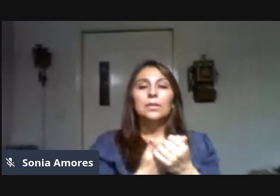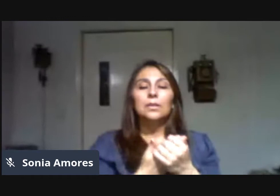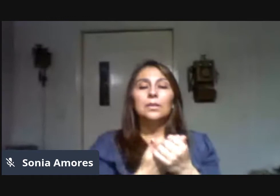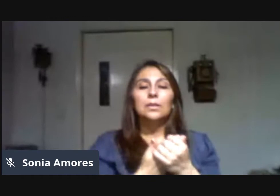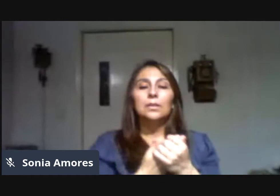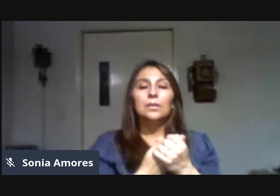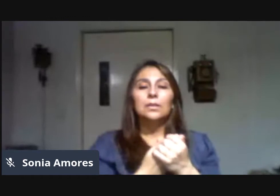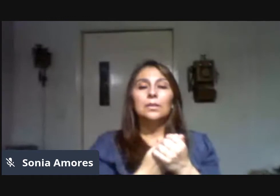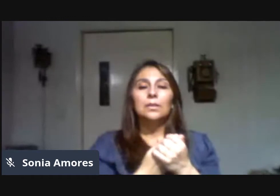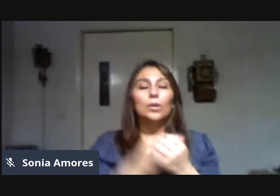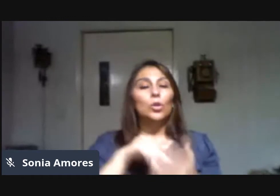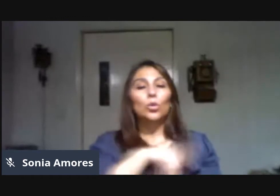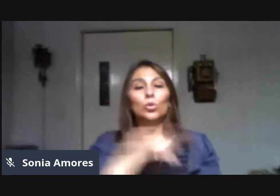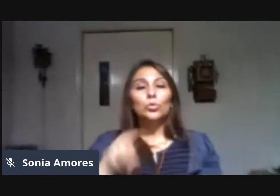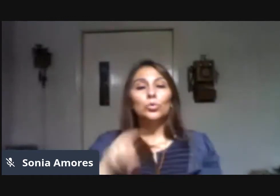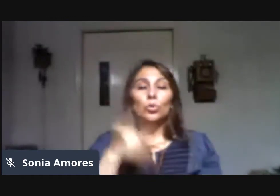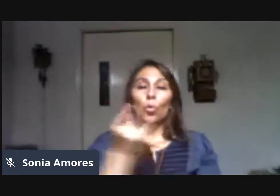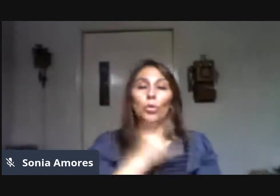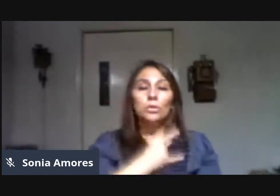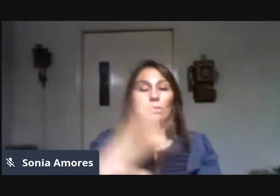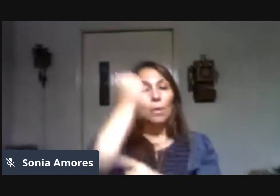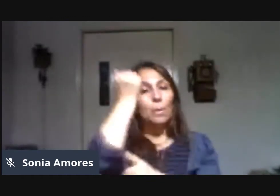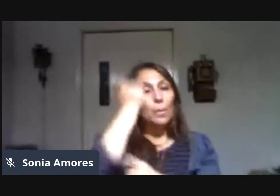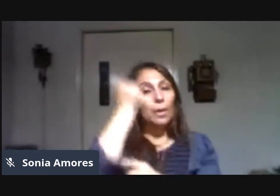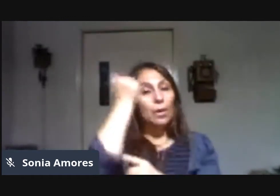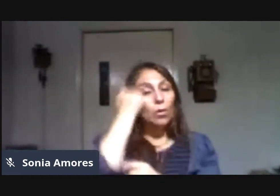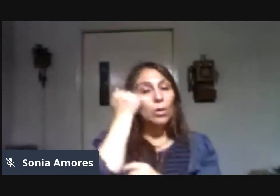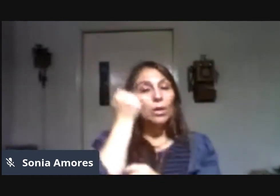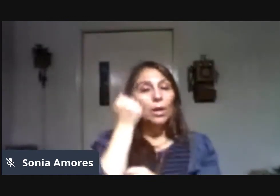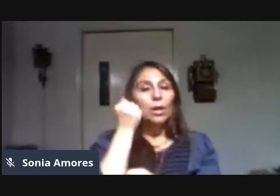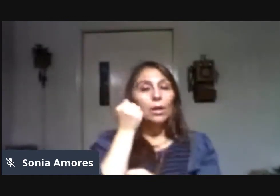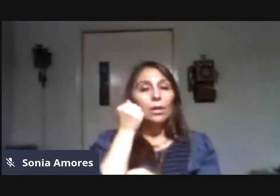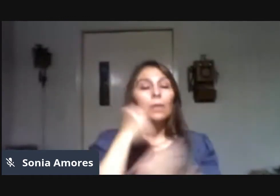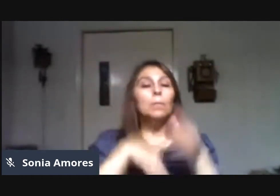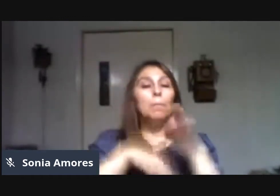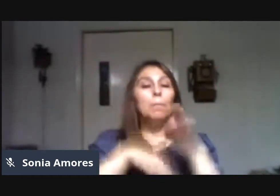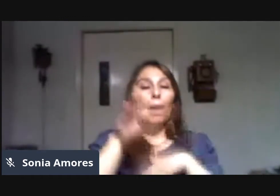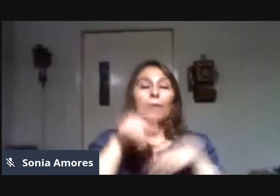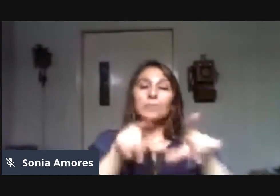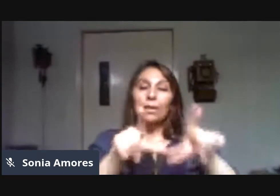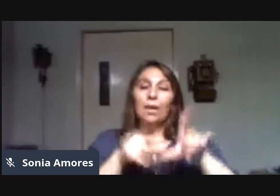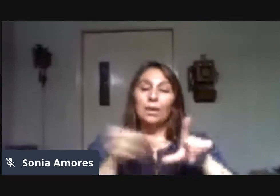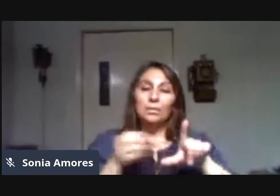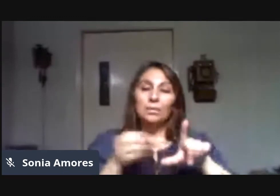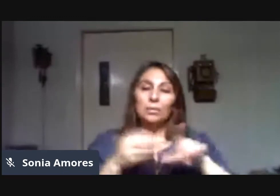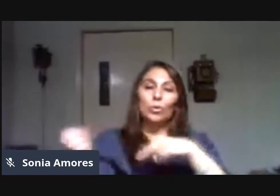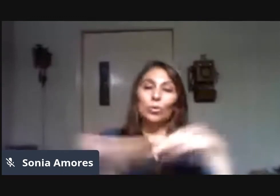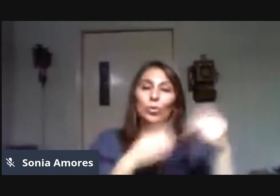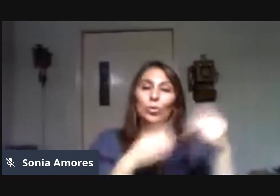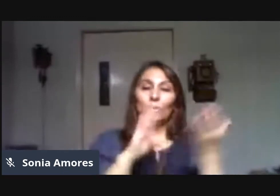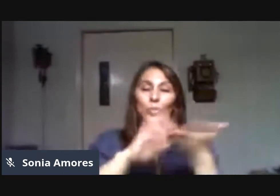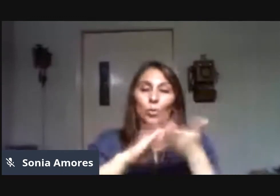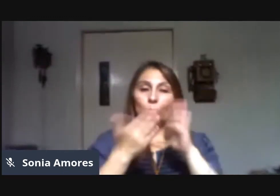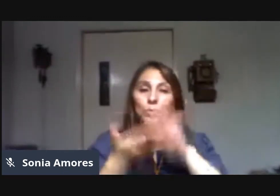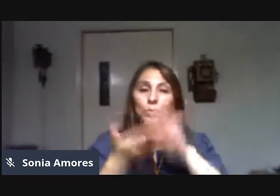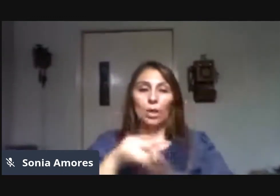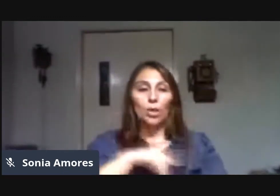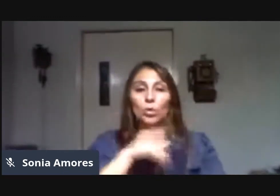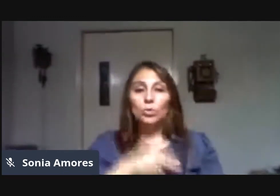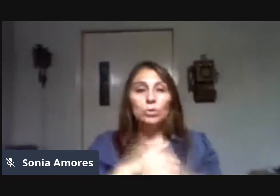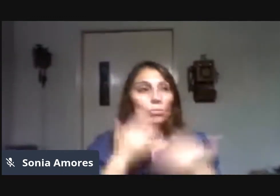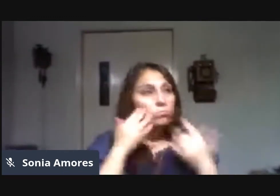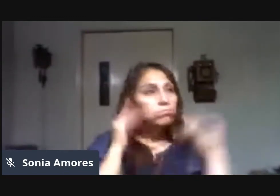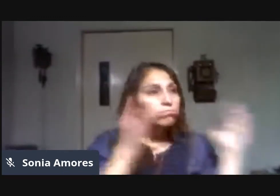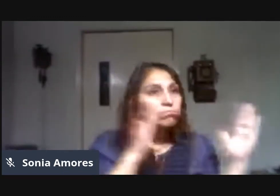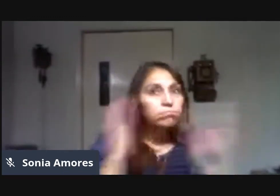en la Universidad Pedagógica Nacional y en especial en la Licenciatura en Educación Comunitaria, prestos con el conjunto de